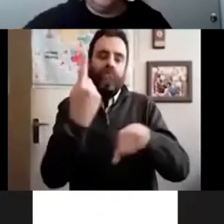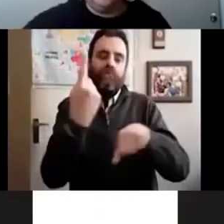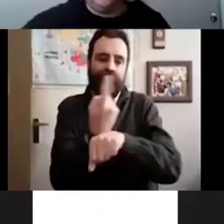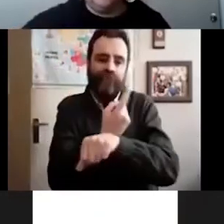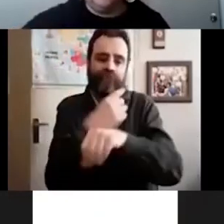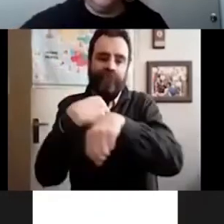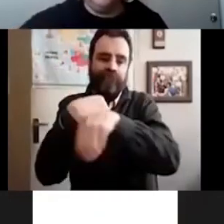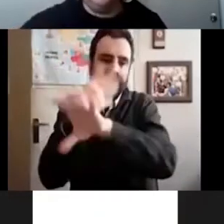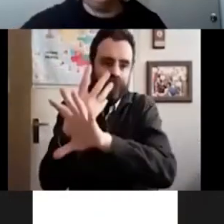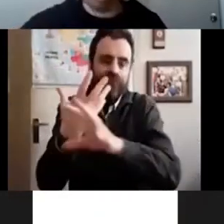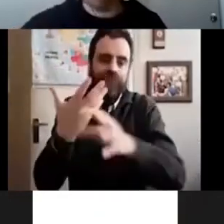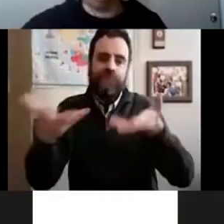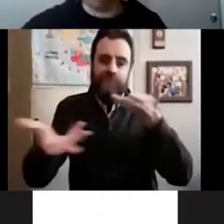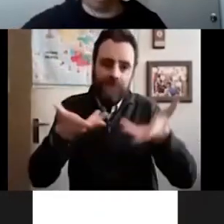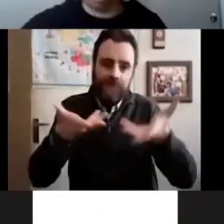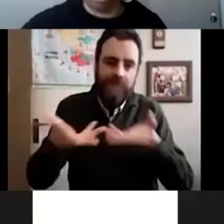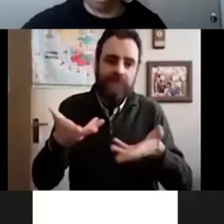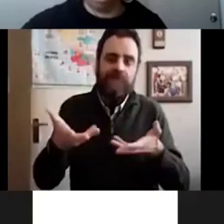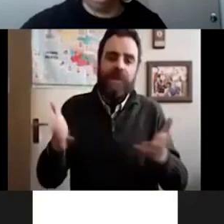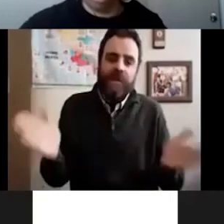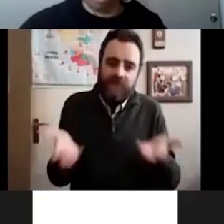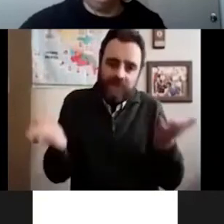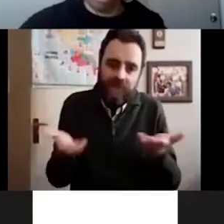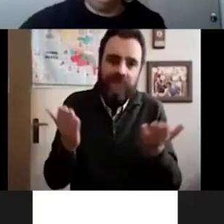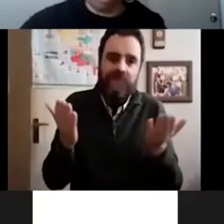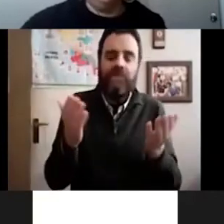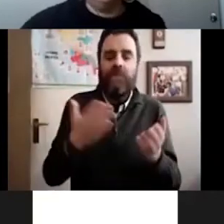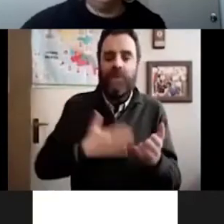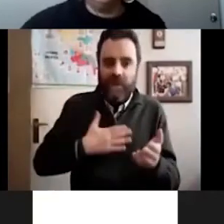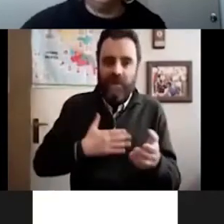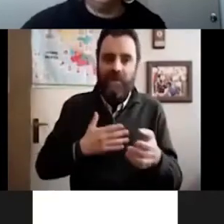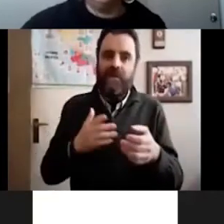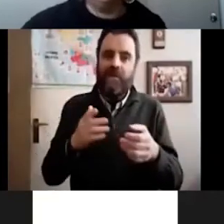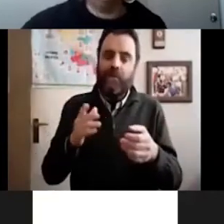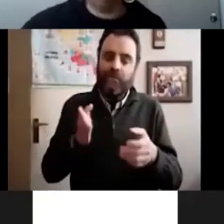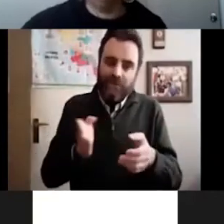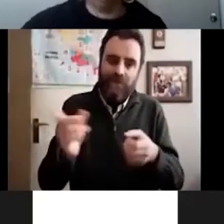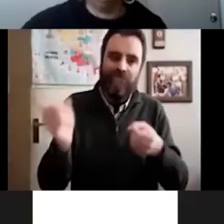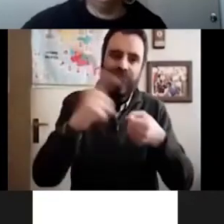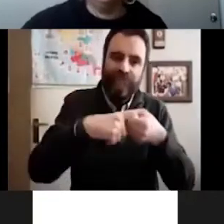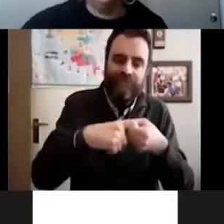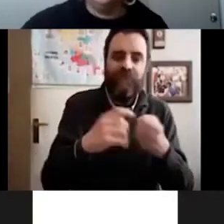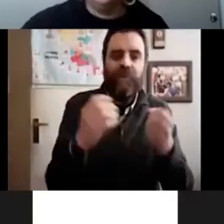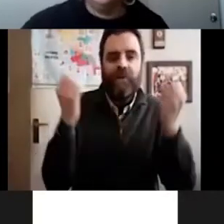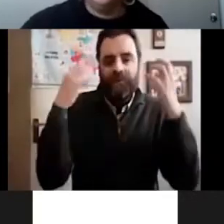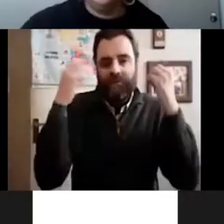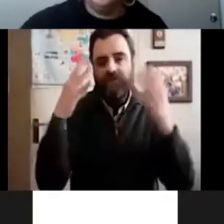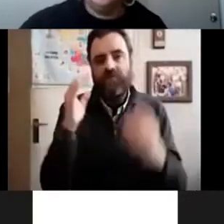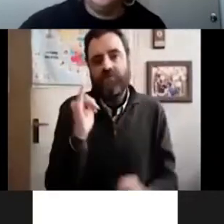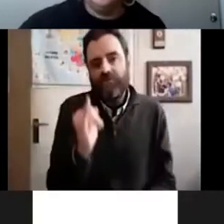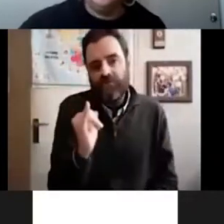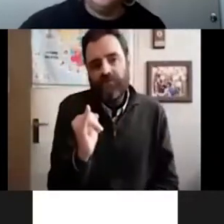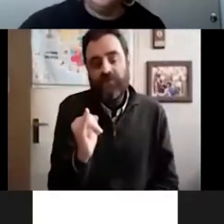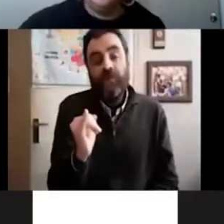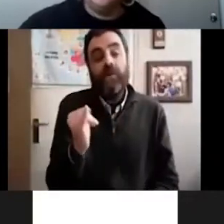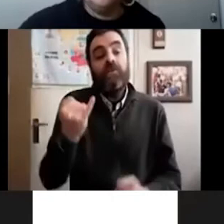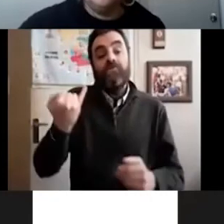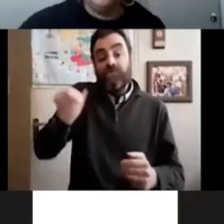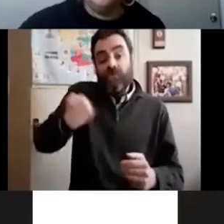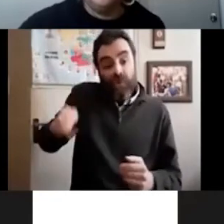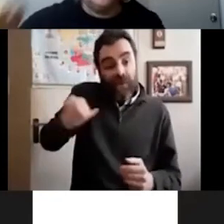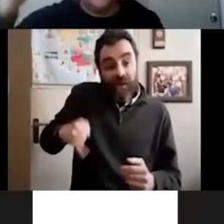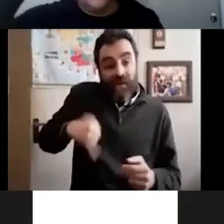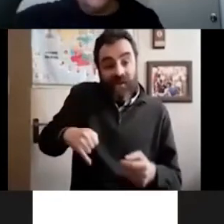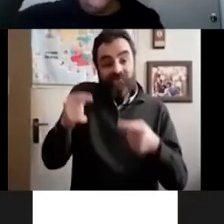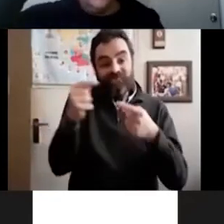un horario, reunirse, poder conversar, poder conectarse ahora en este contexto, poder darle la motivación y el ánimo, que pueda seguir participando